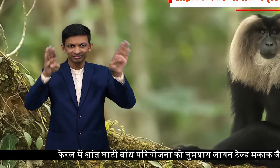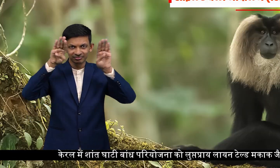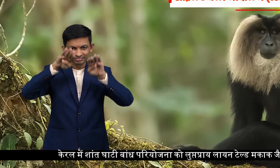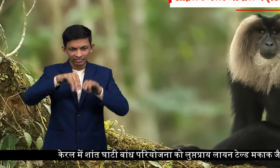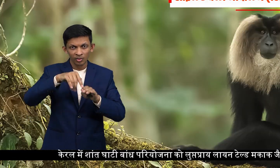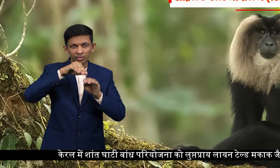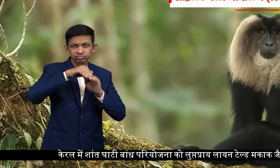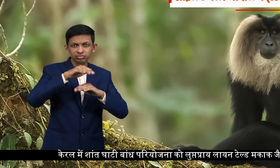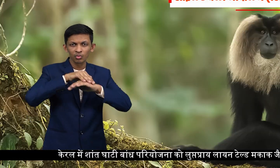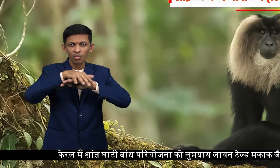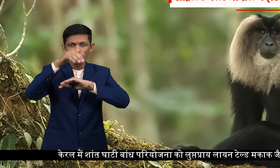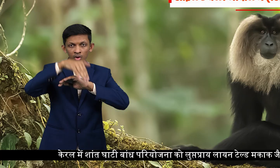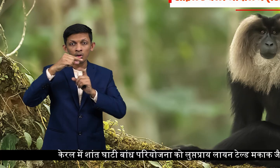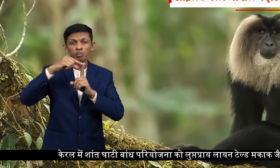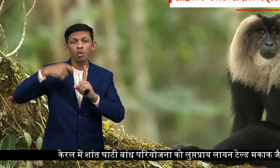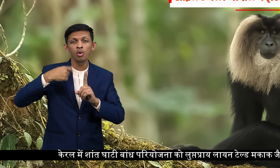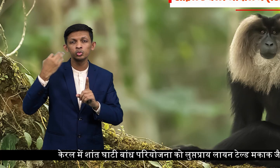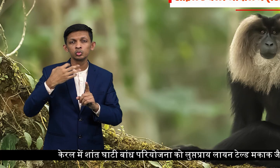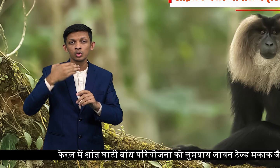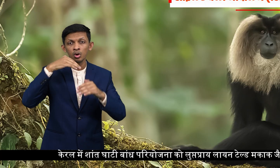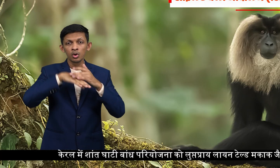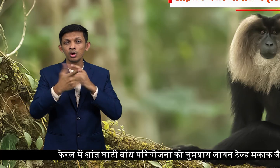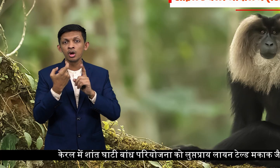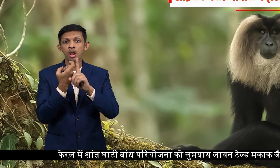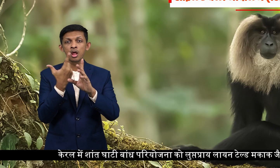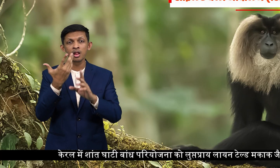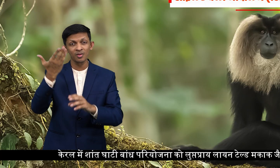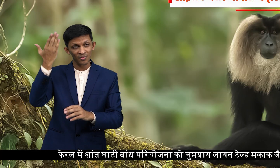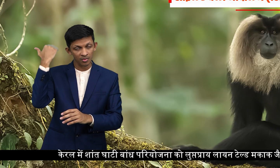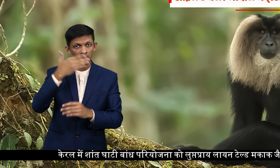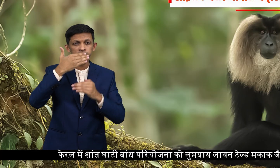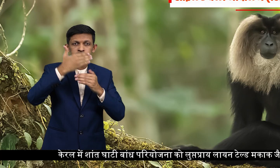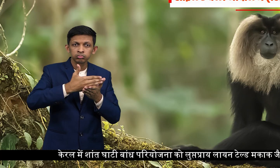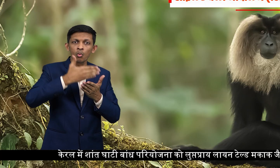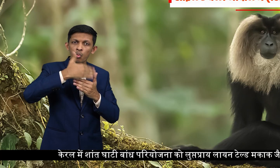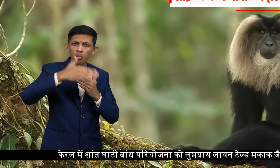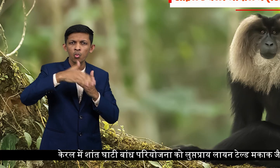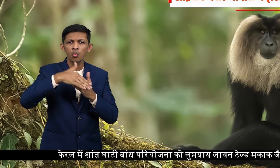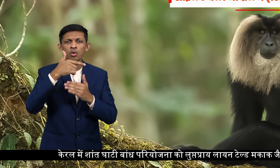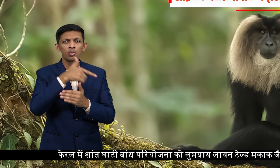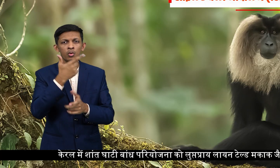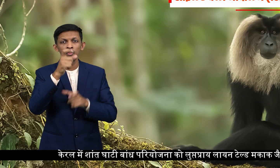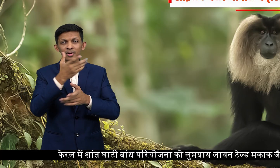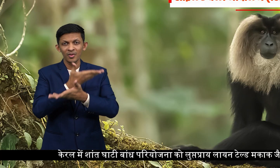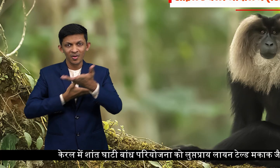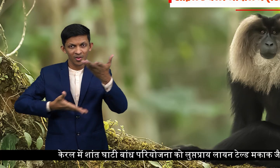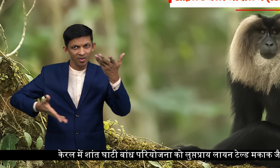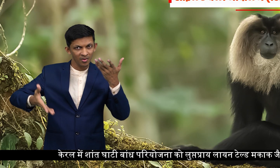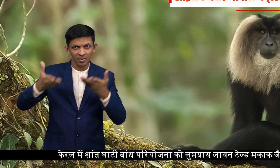केरल में शांति घाटी बांध परियोजना को लुप्तप्राय लायन टेल्ड मकाक